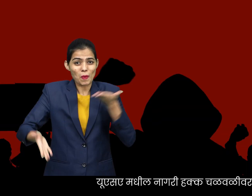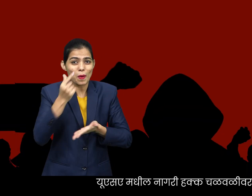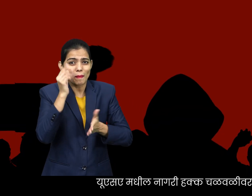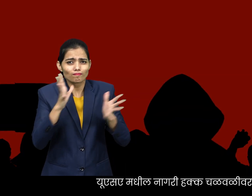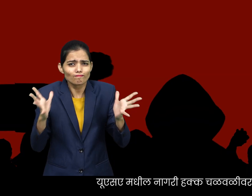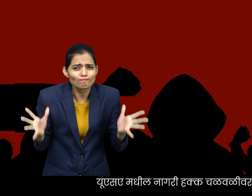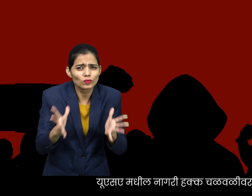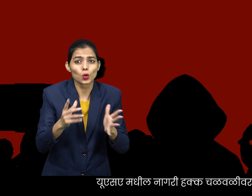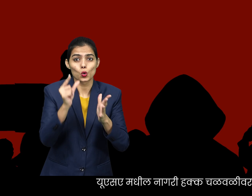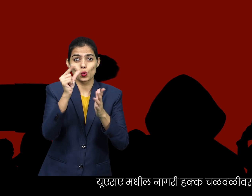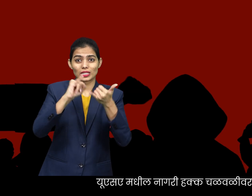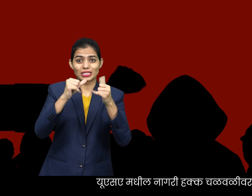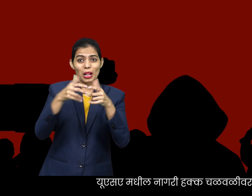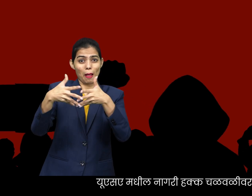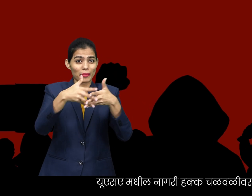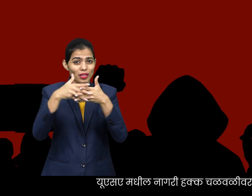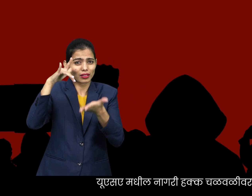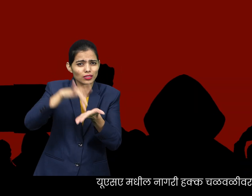USA मधील नागरी हक्क चळवळीवर